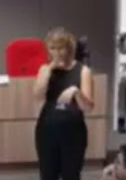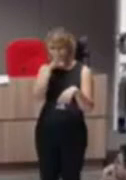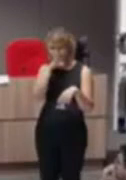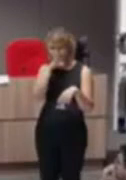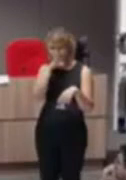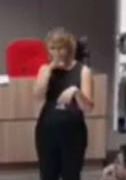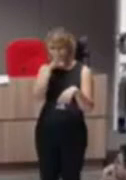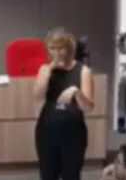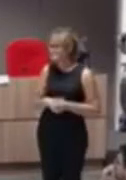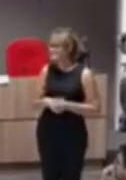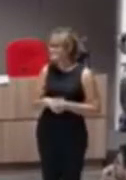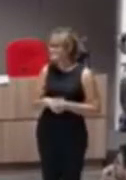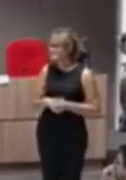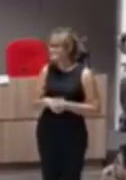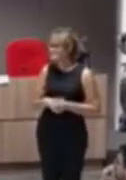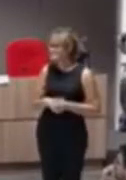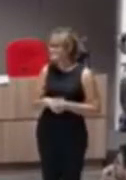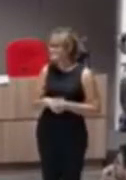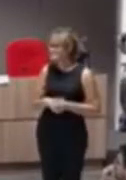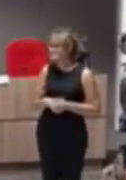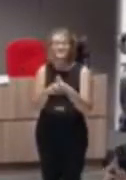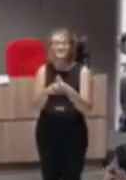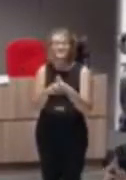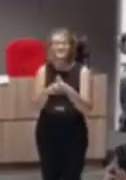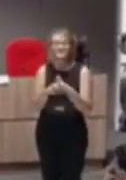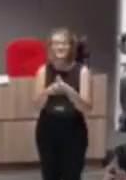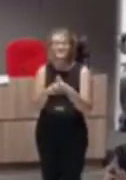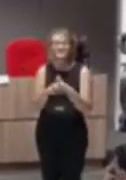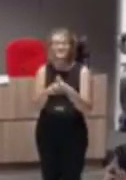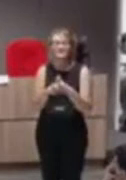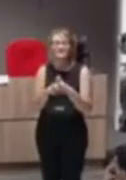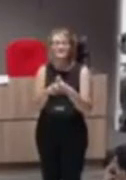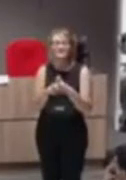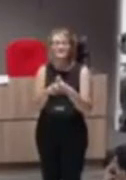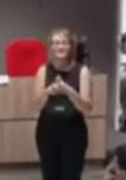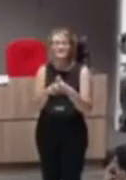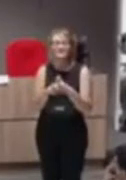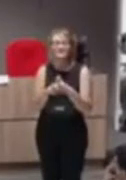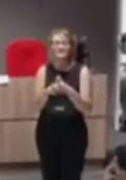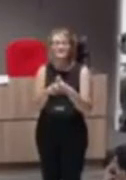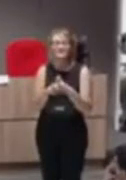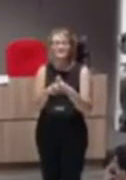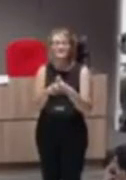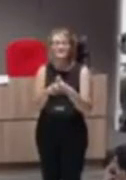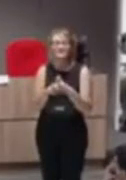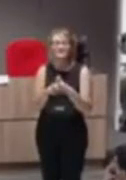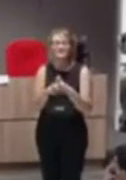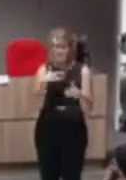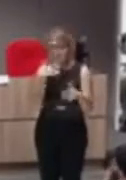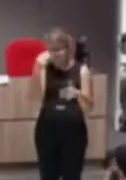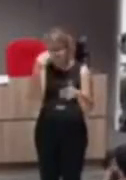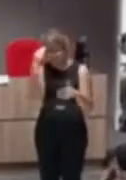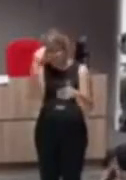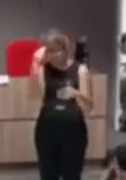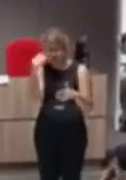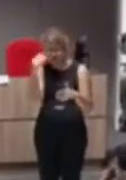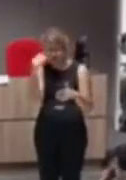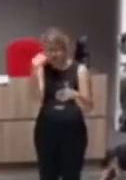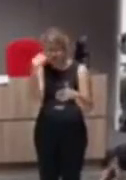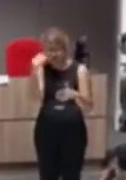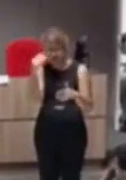a dimensão do trabalho, no que se refere à atenção à saúde mental, deveria